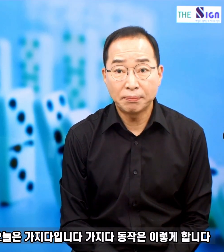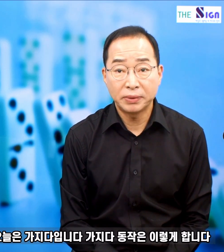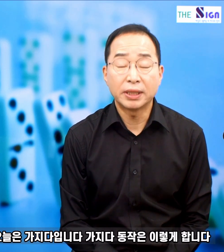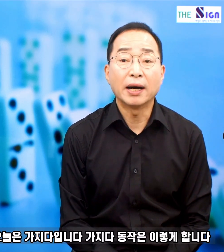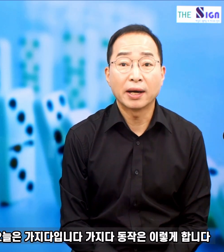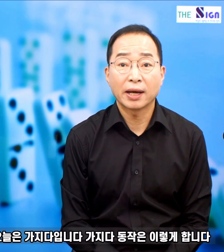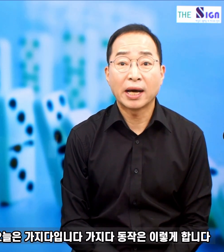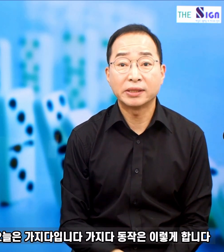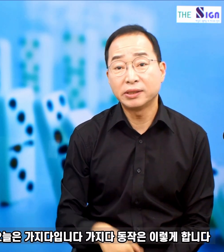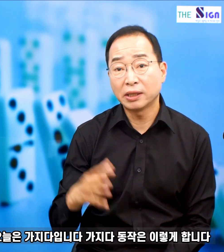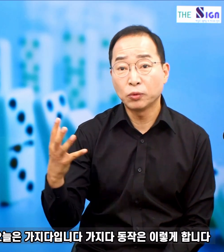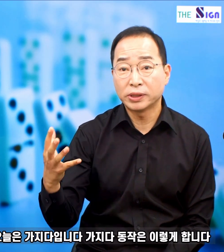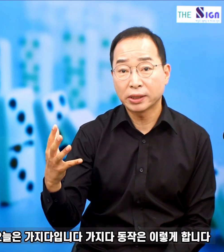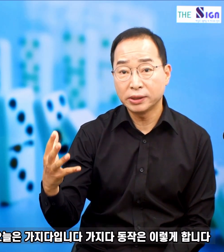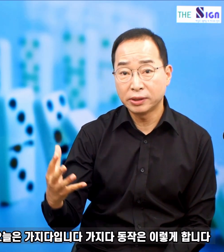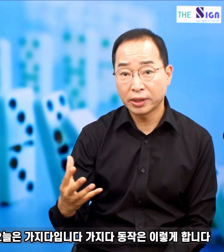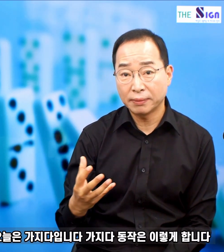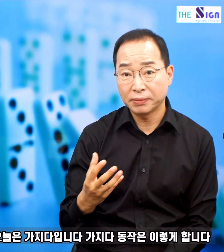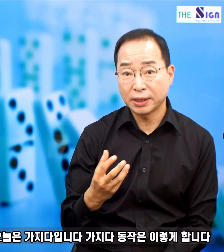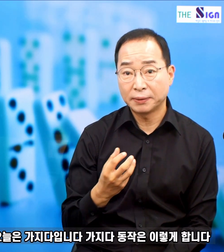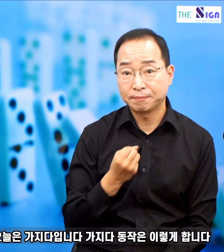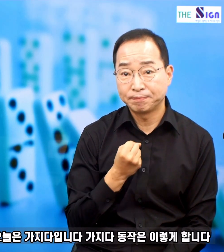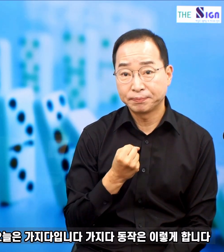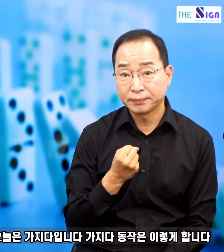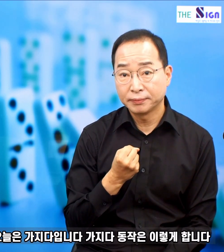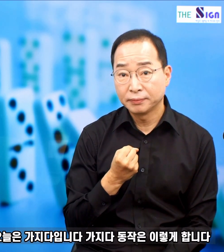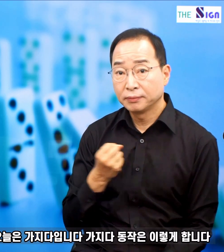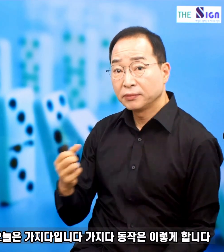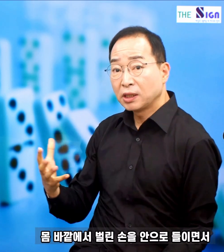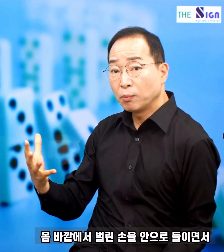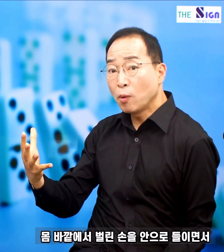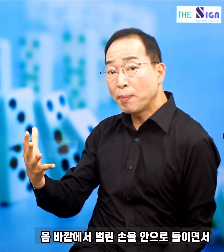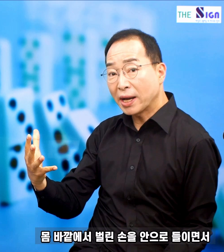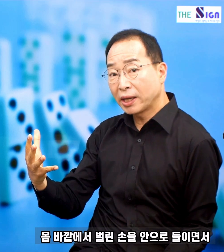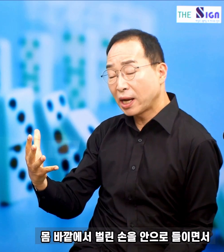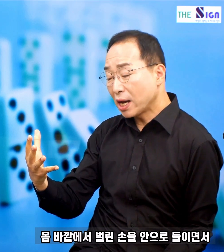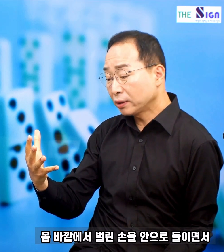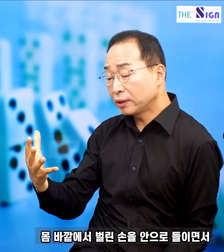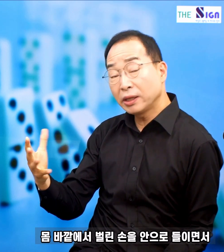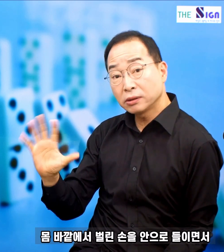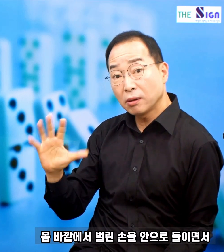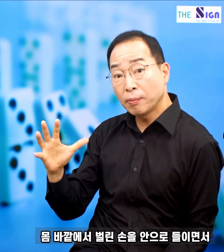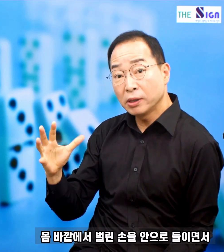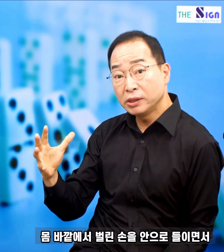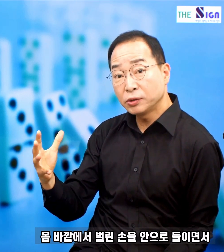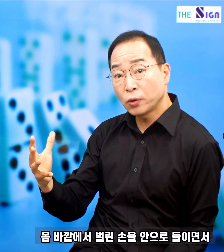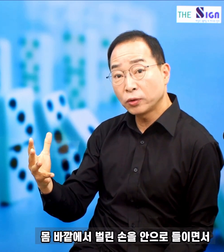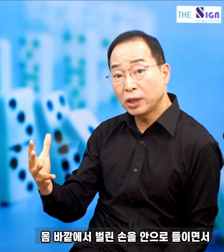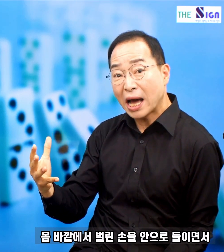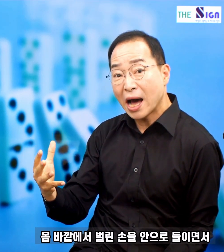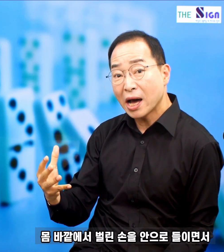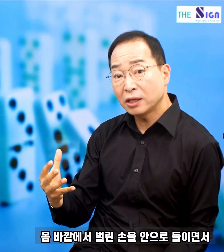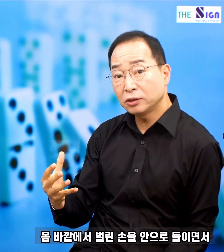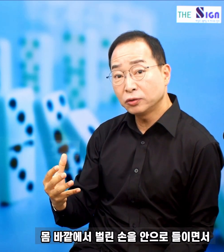가지다입니다. 가지다 동작은 이렇게 합니다. 자, 몸 바깥에서 벌린 손을